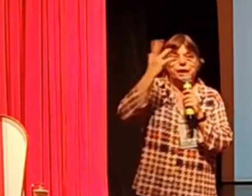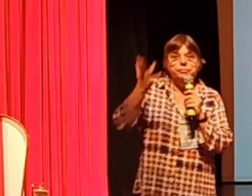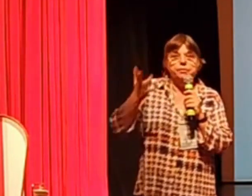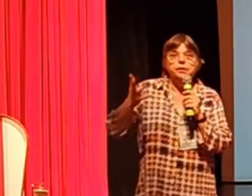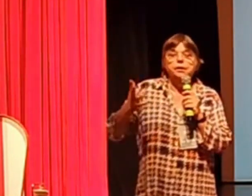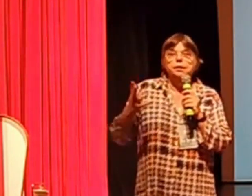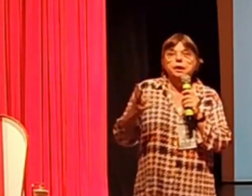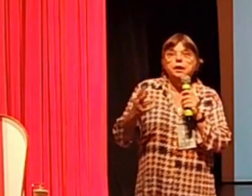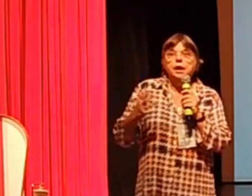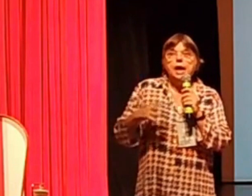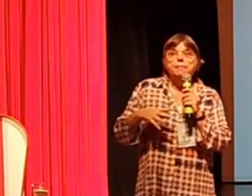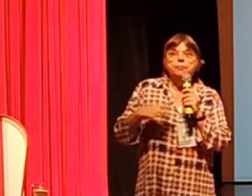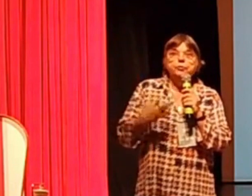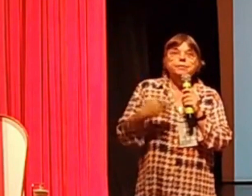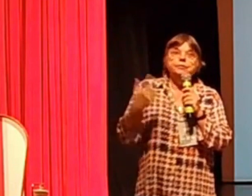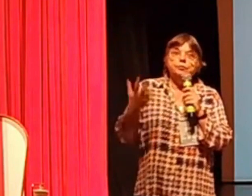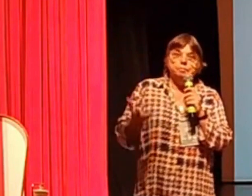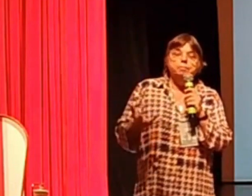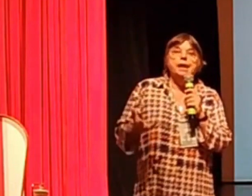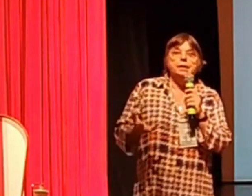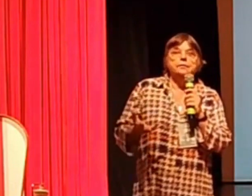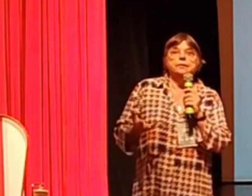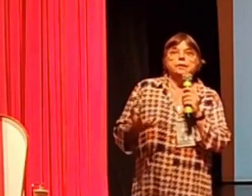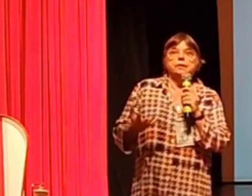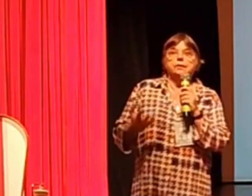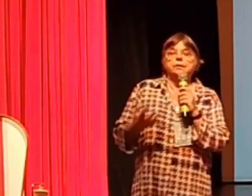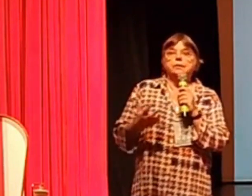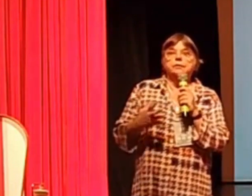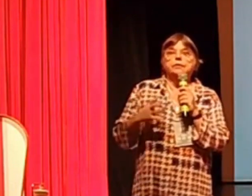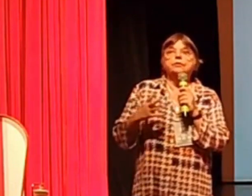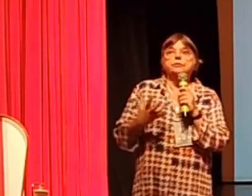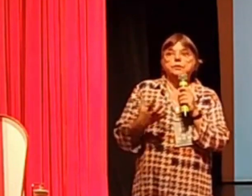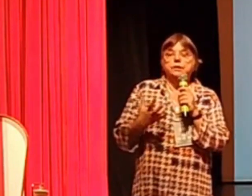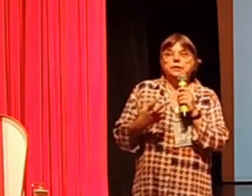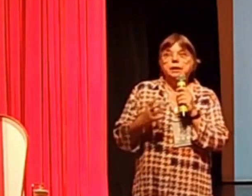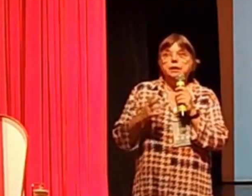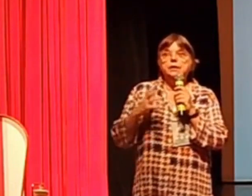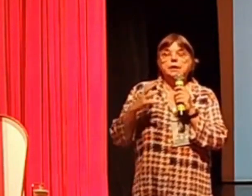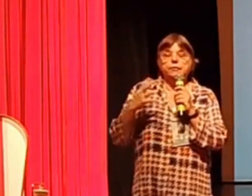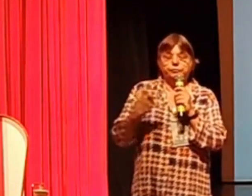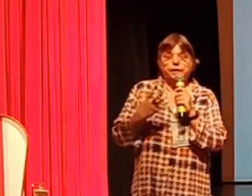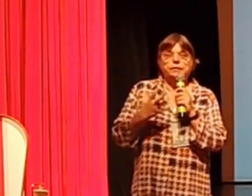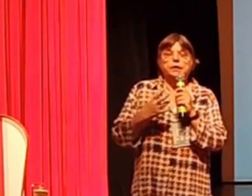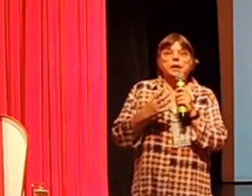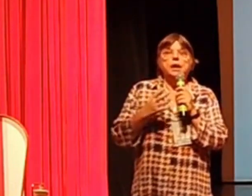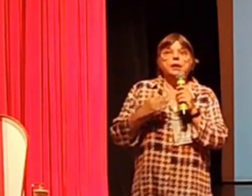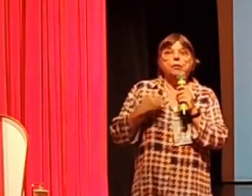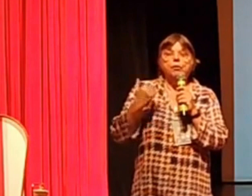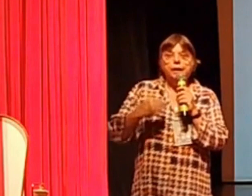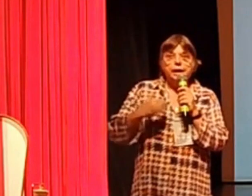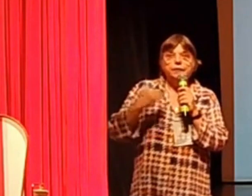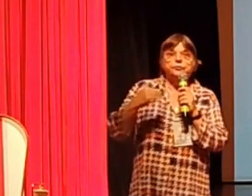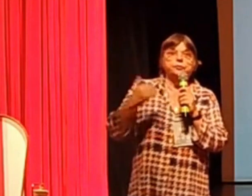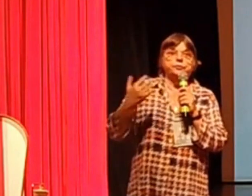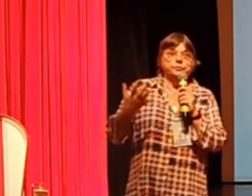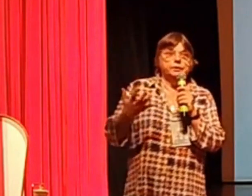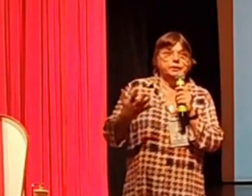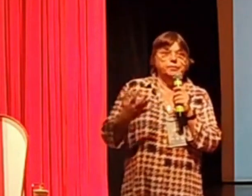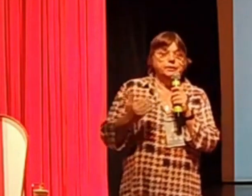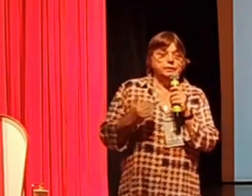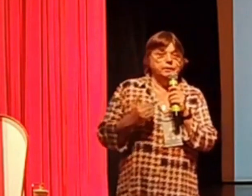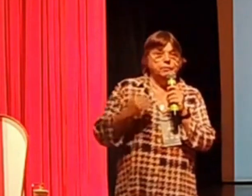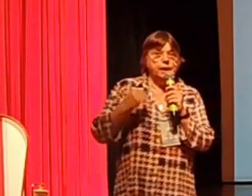mundo sabe, né, é muito mais complexa, né, da gente entender e afeta qualquer tipo